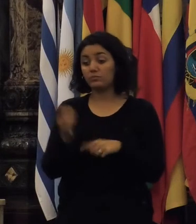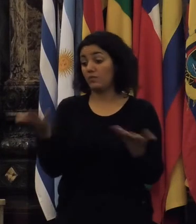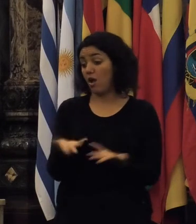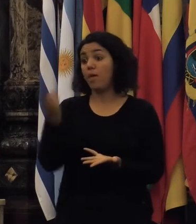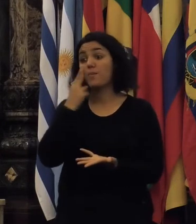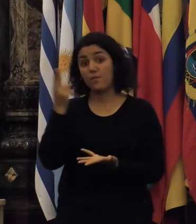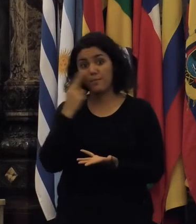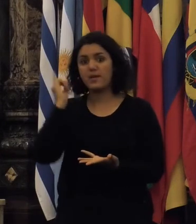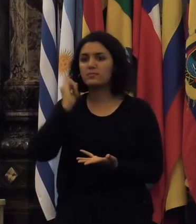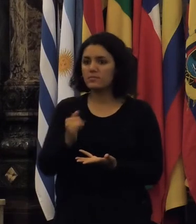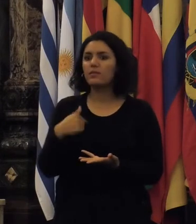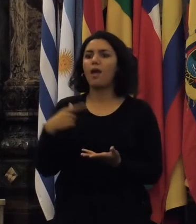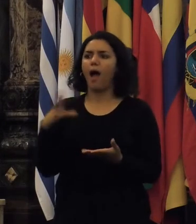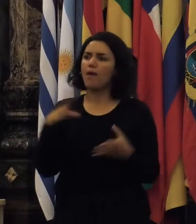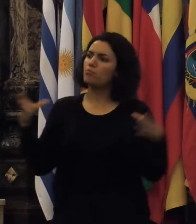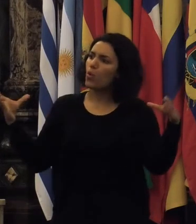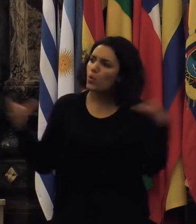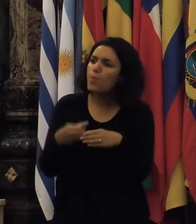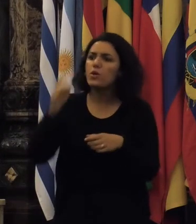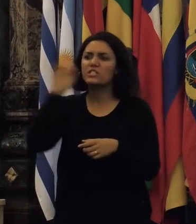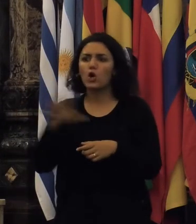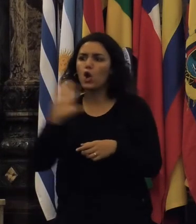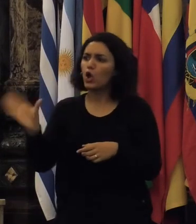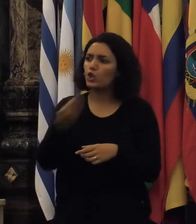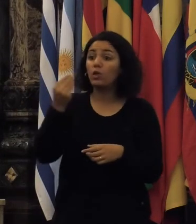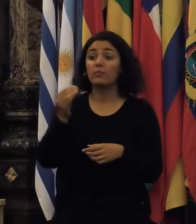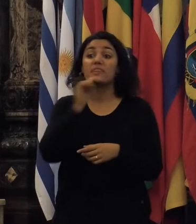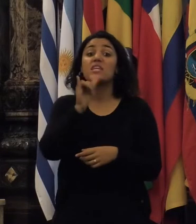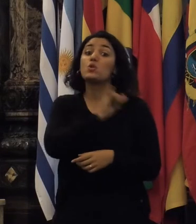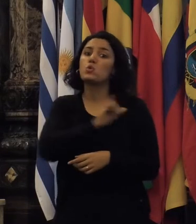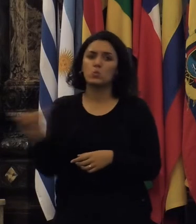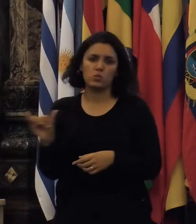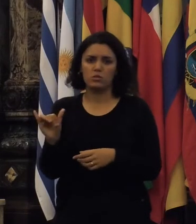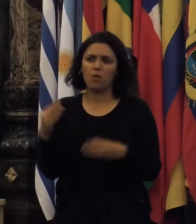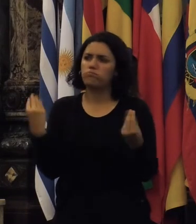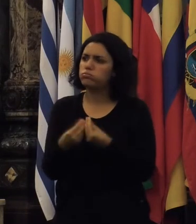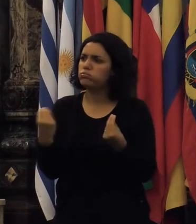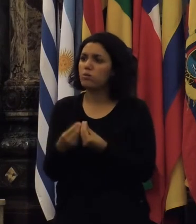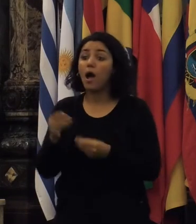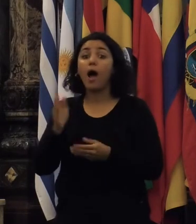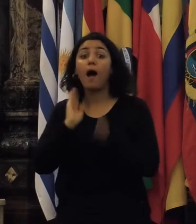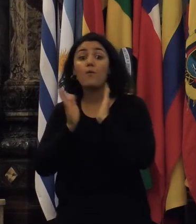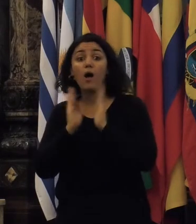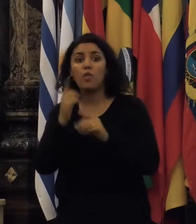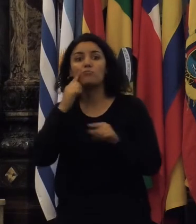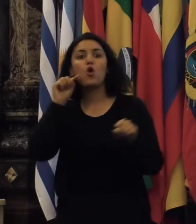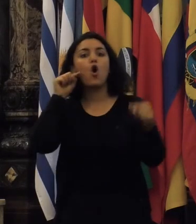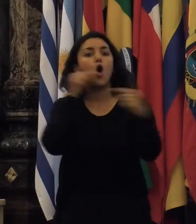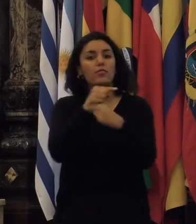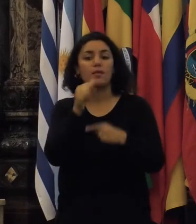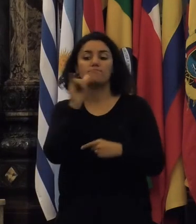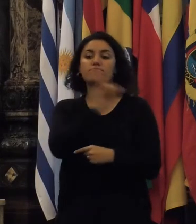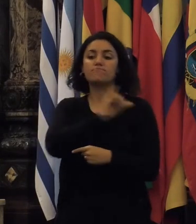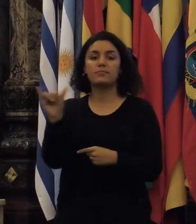está afectando de manera colegiada a los psicólogos, que son las denuncias que ciertos abogados hacen contra psicólogos,